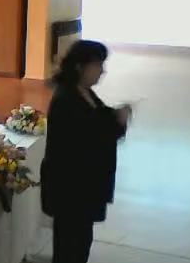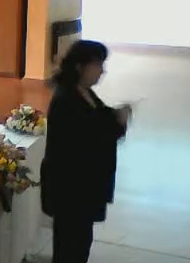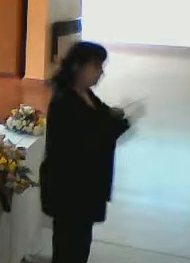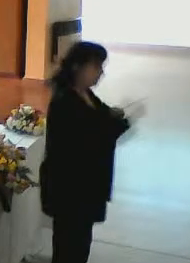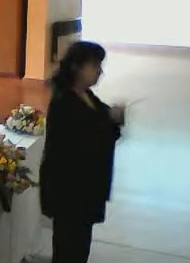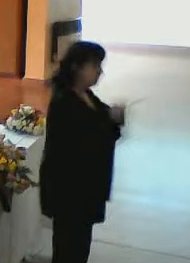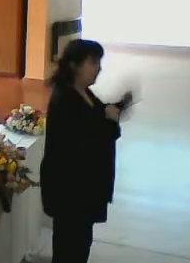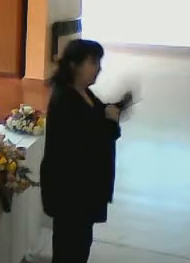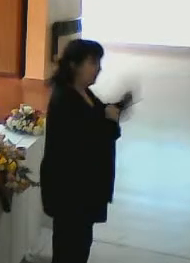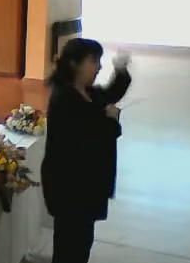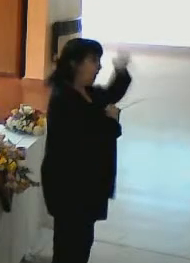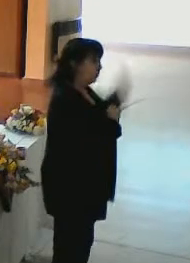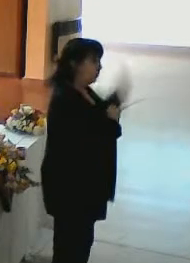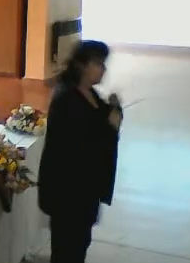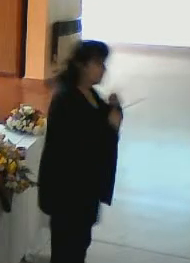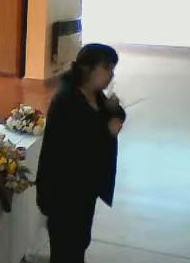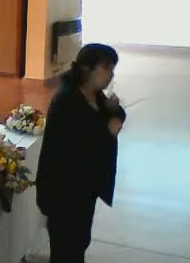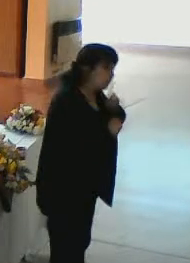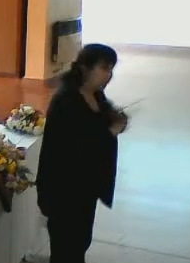generalmente a los 12 meses.